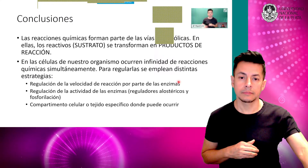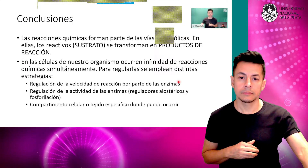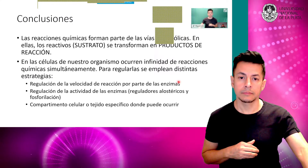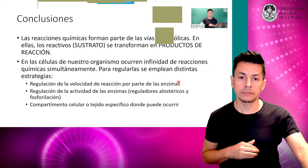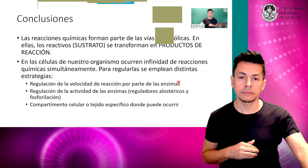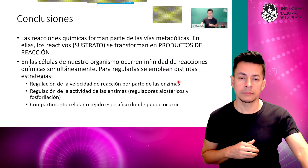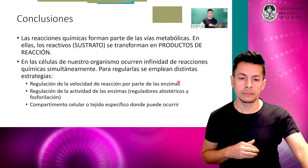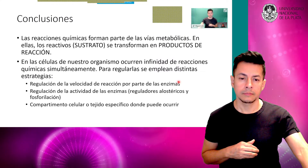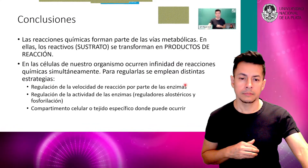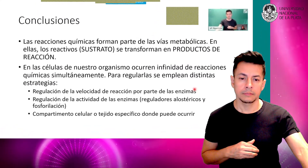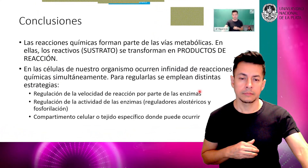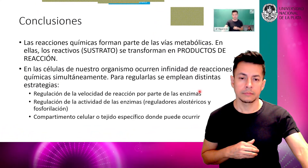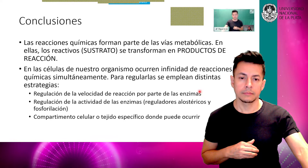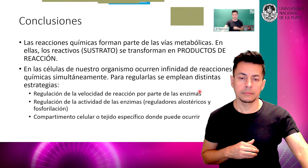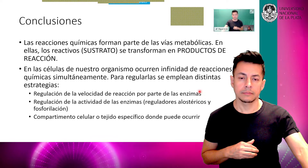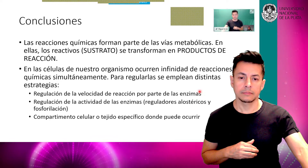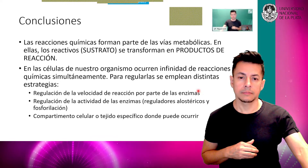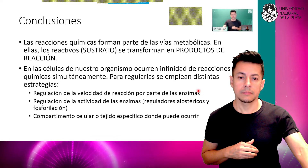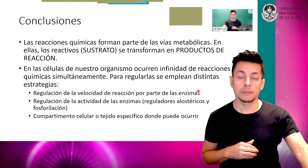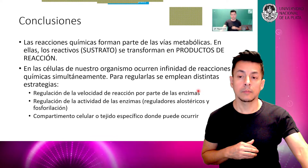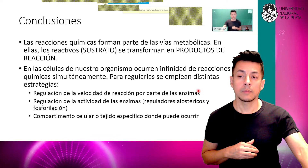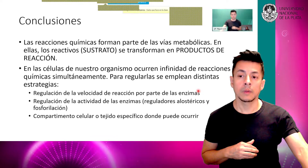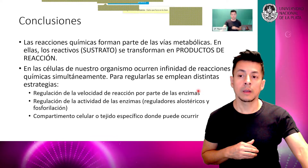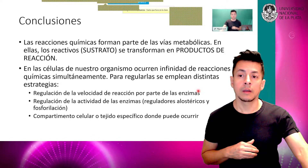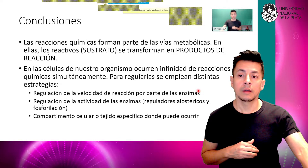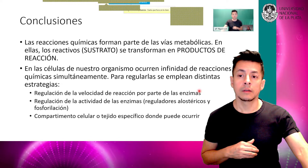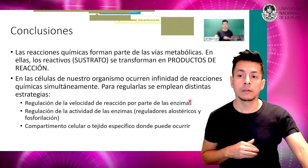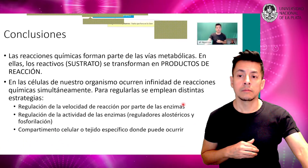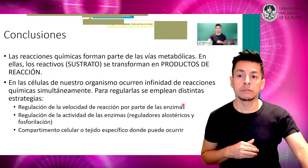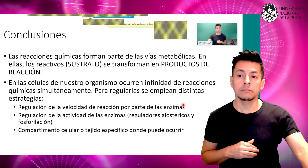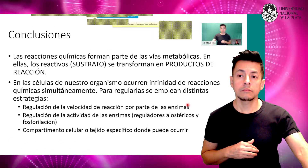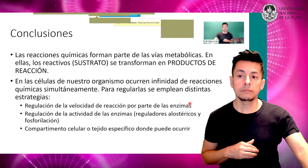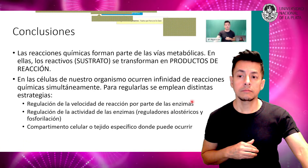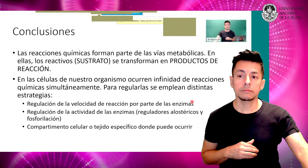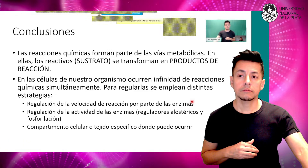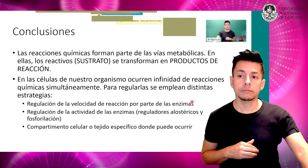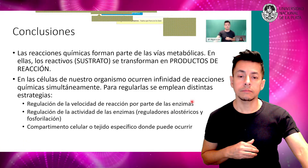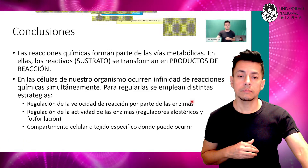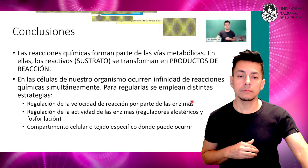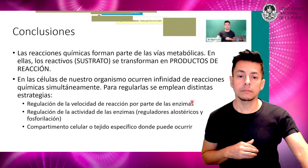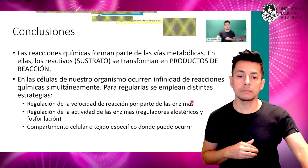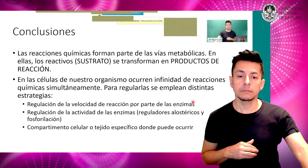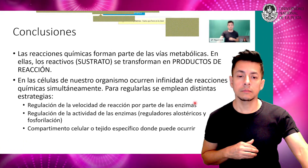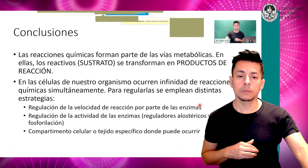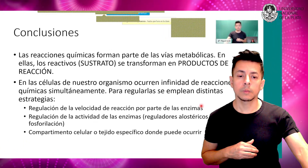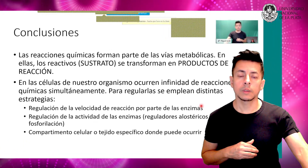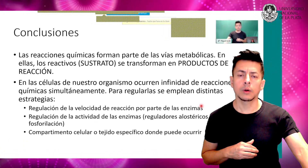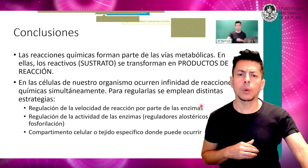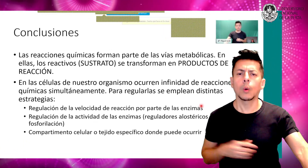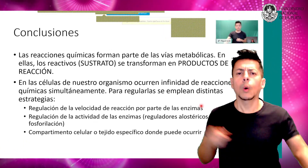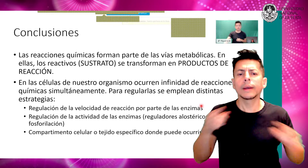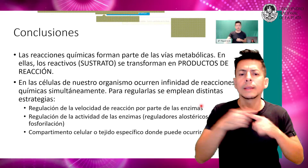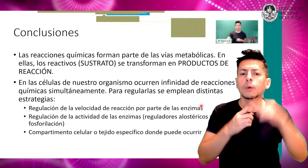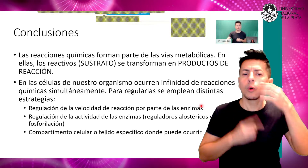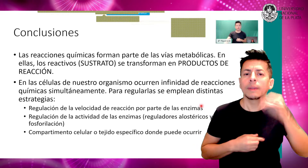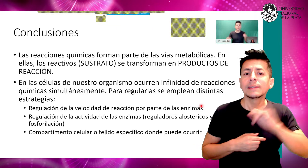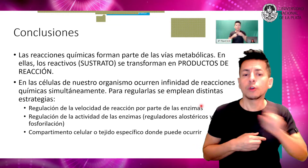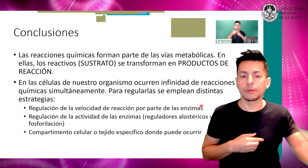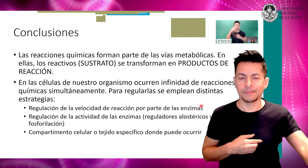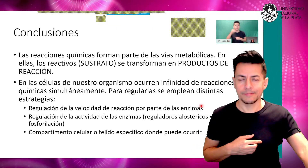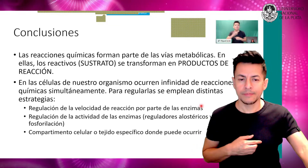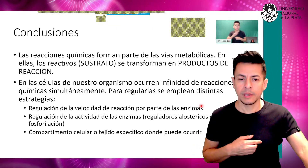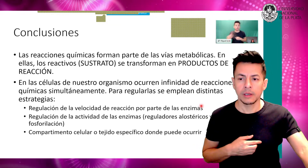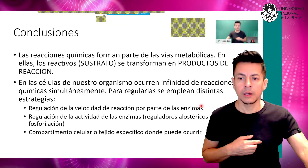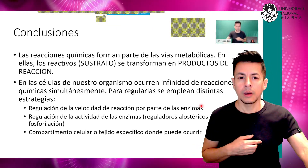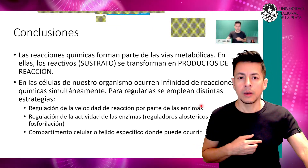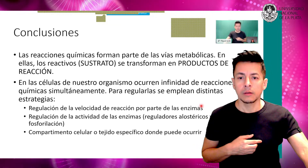Vamos a ir cerrando con las conclusiones y vamos a evaluar si cumplimos o no los objetivos de hoy. Entonces, lo que vimos hoy,